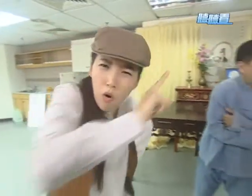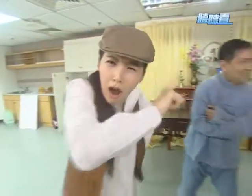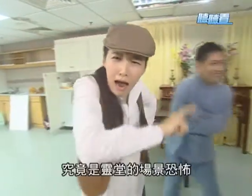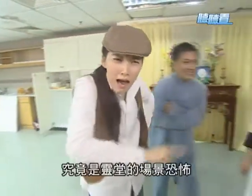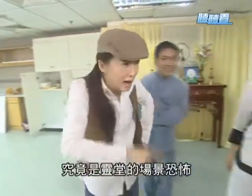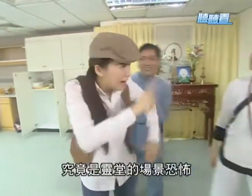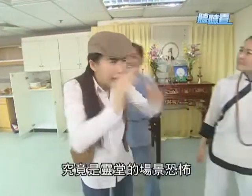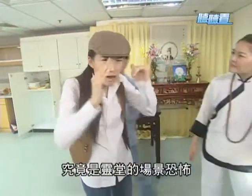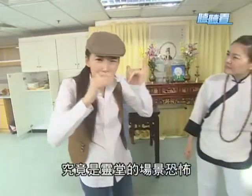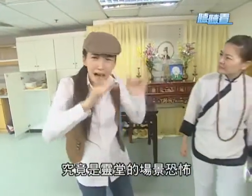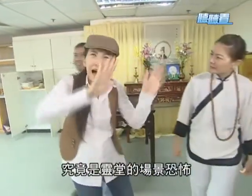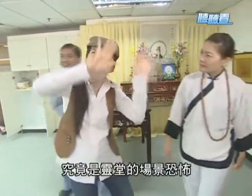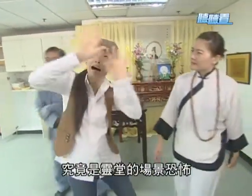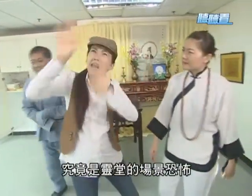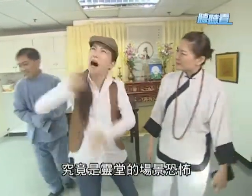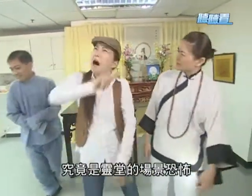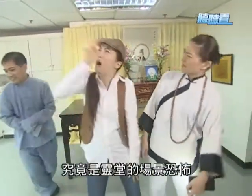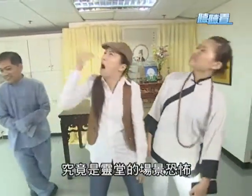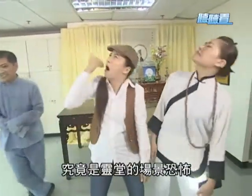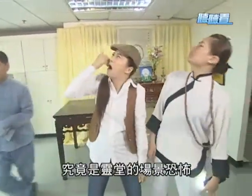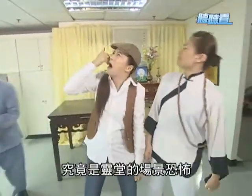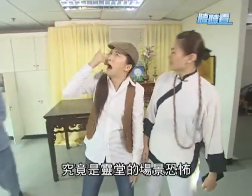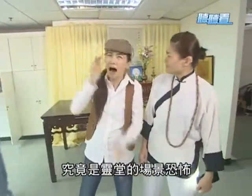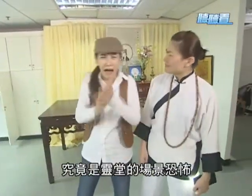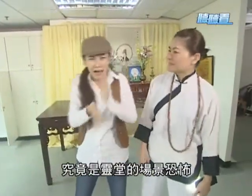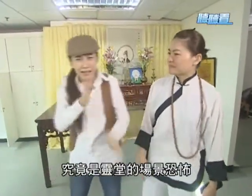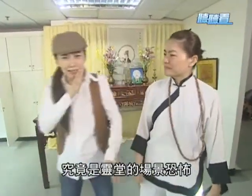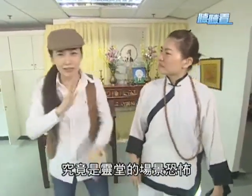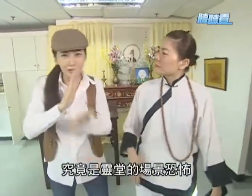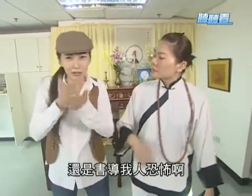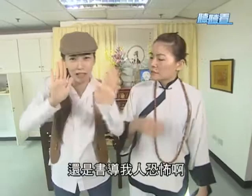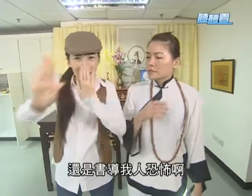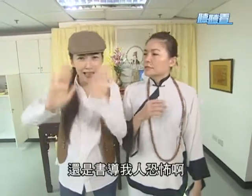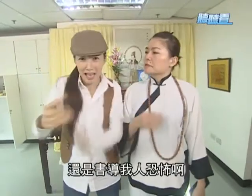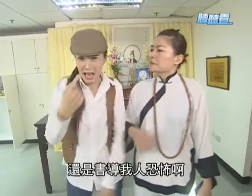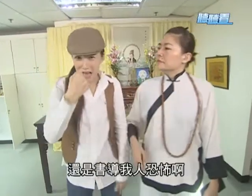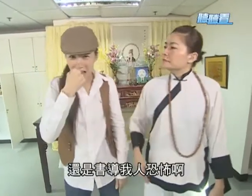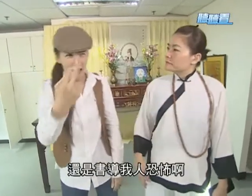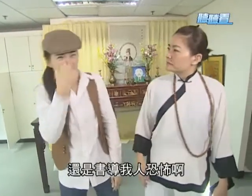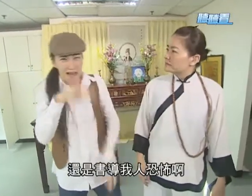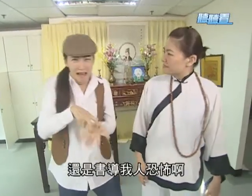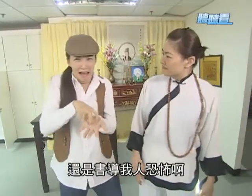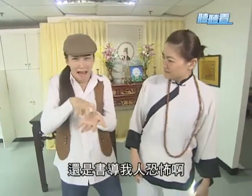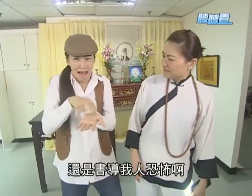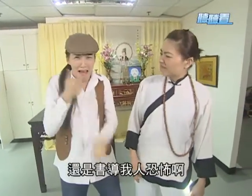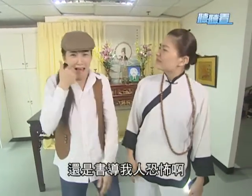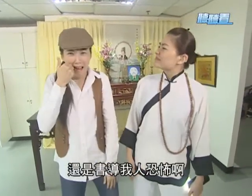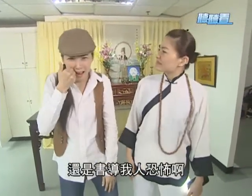究竟是灵堂的场景恐怖，还是疏导我人恐怖啊？